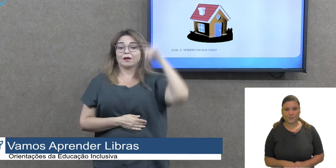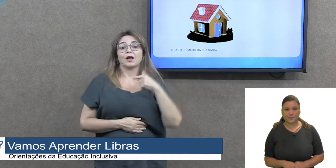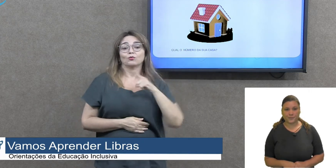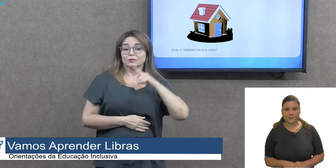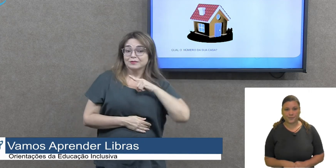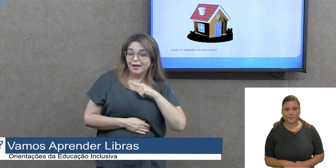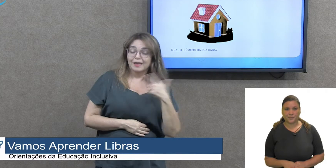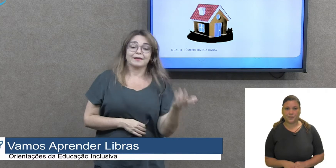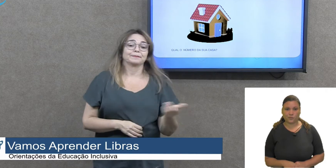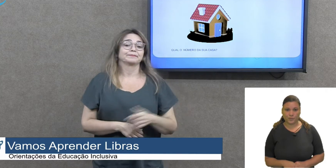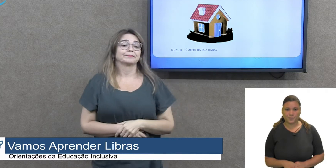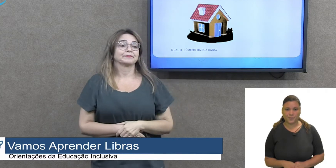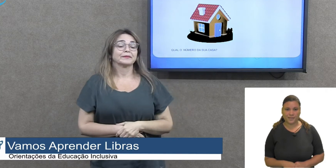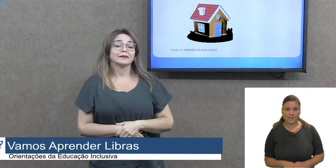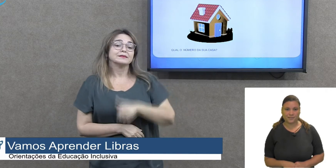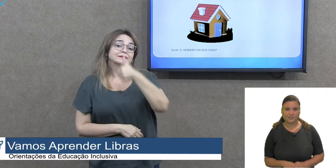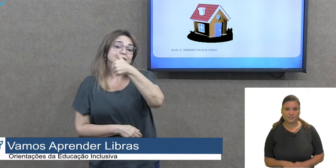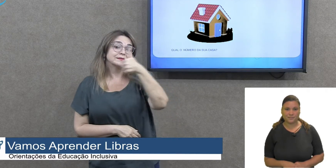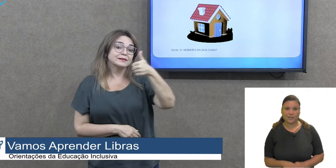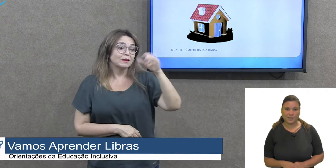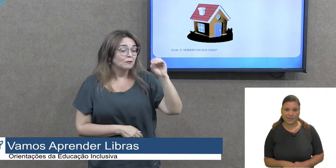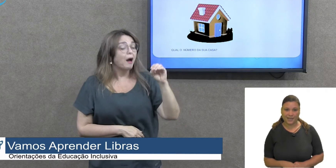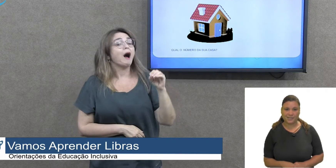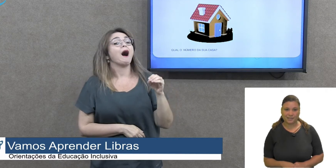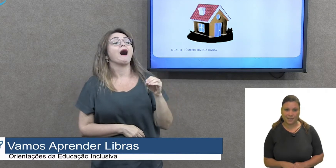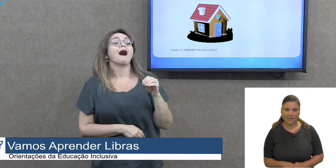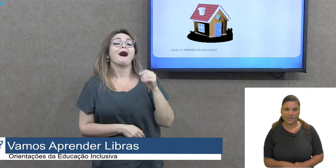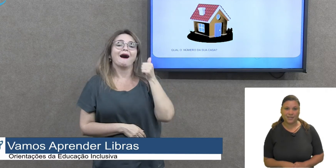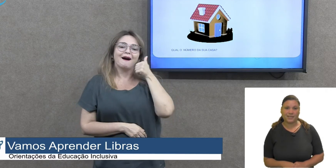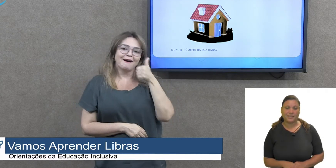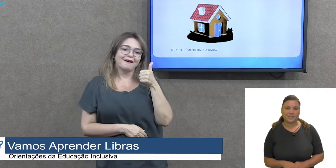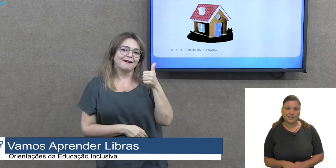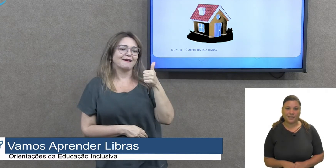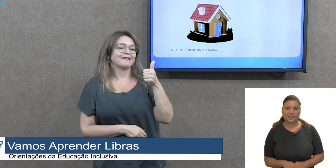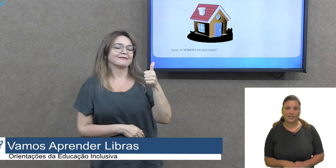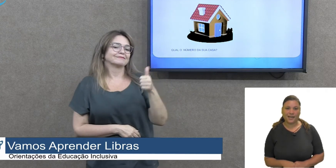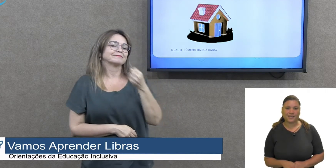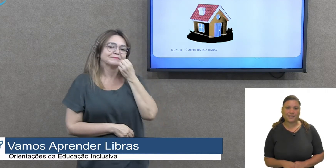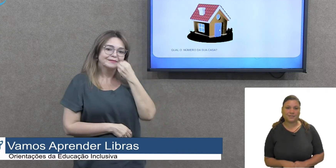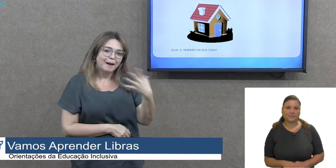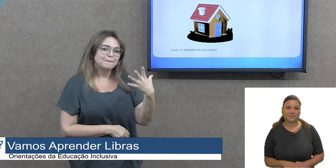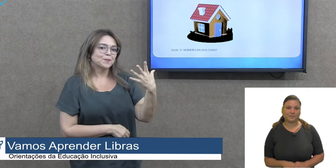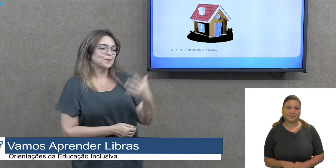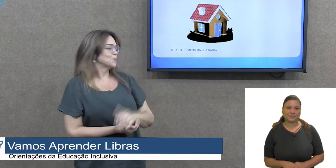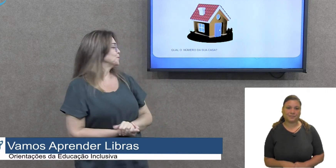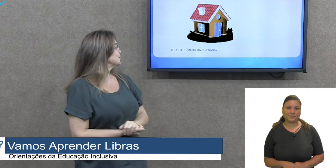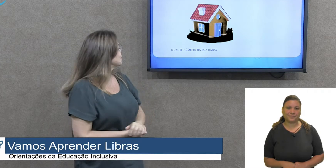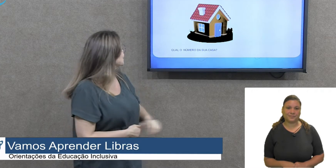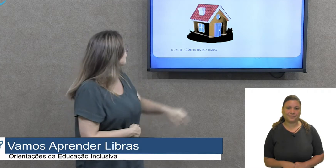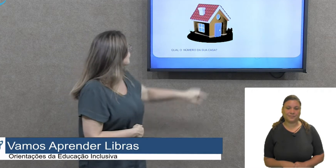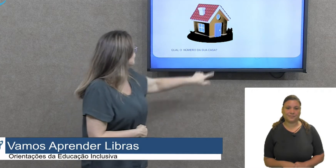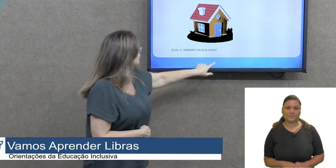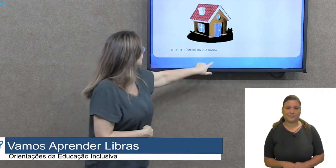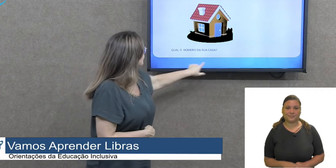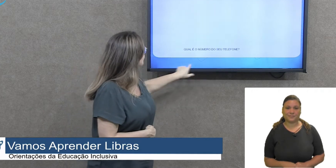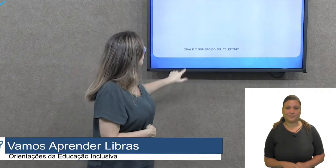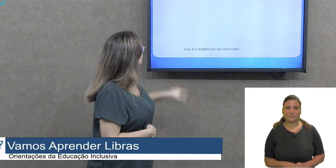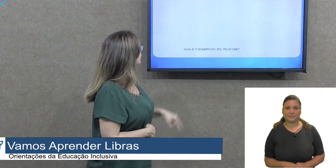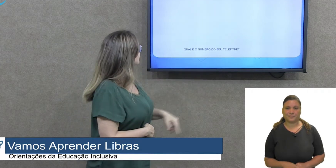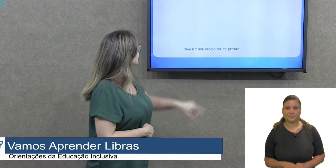meu. Eu vou responder. Na minha casa tem 110.